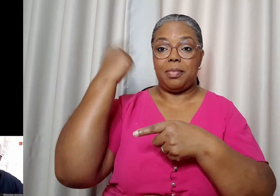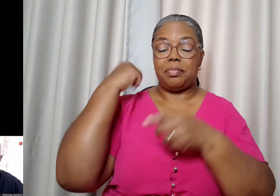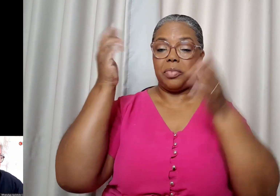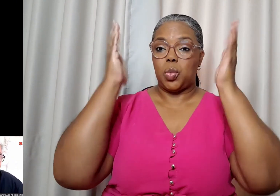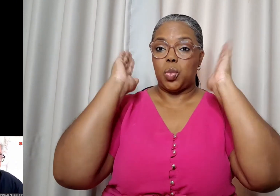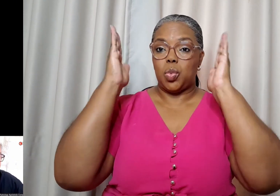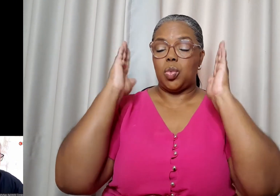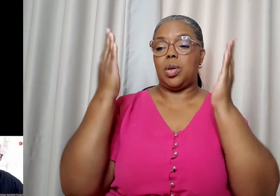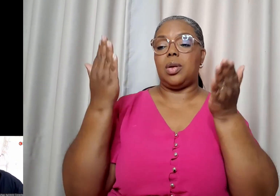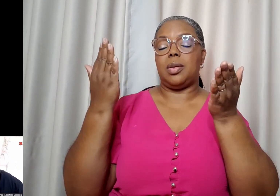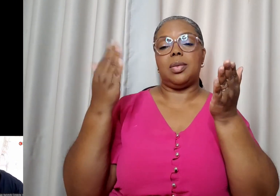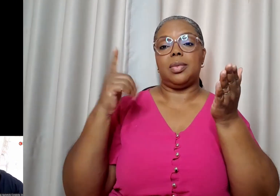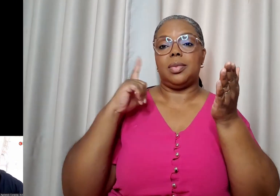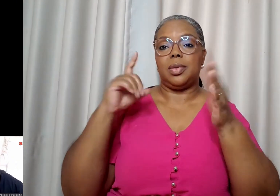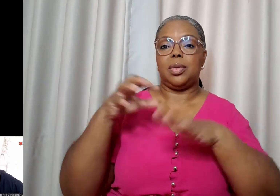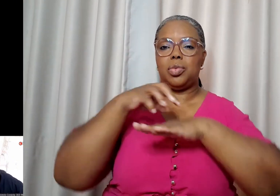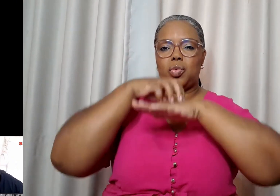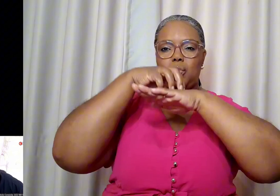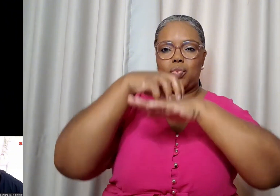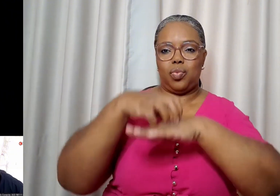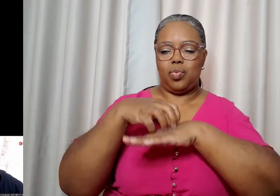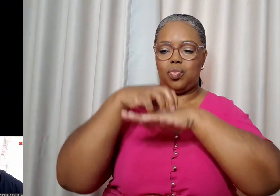E isso durava uma noite.